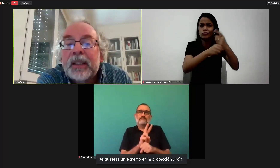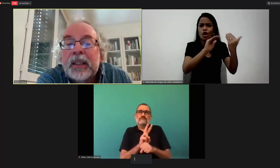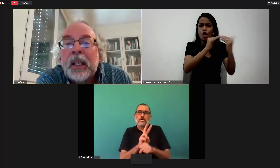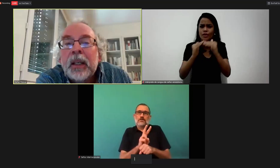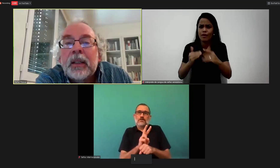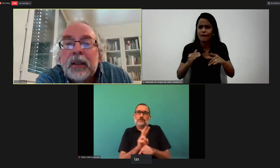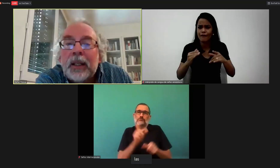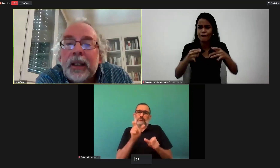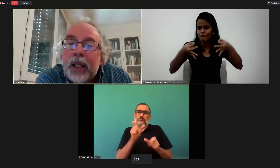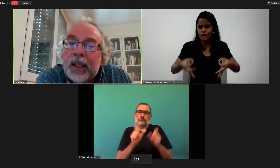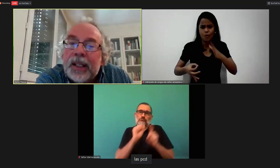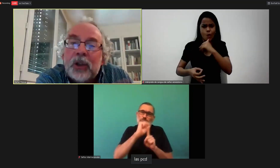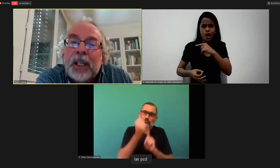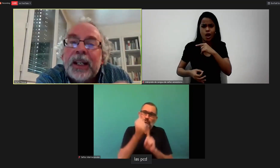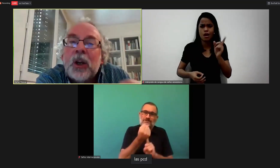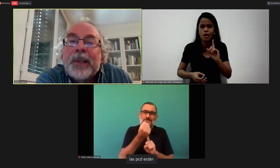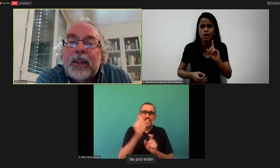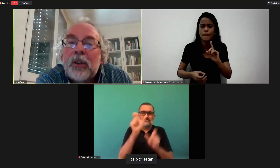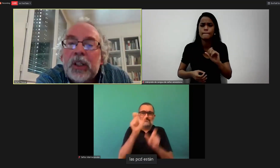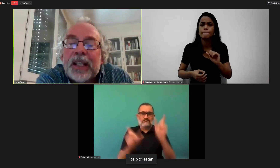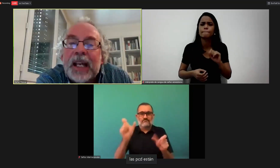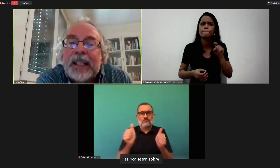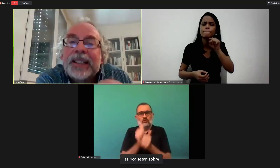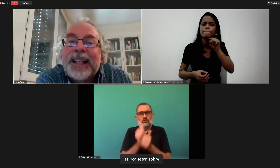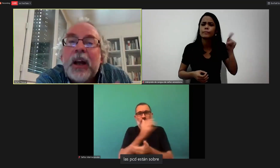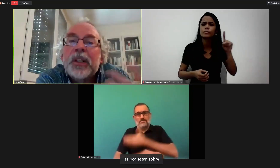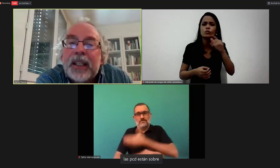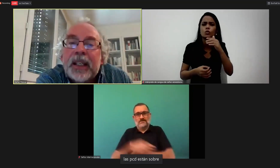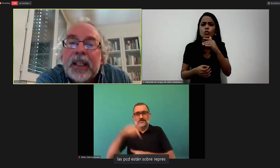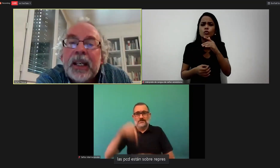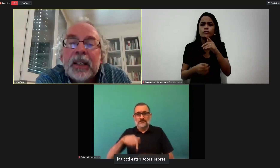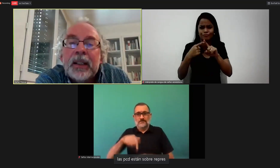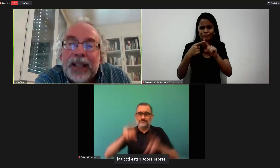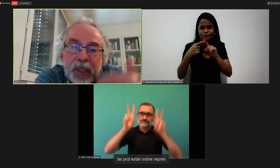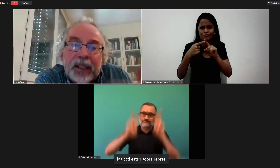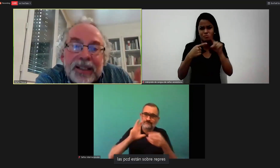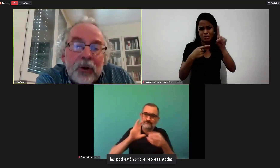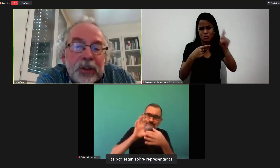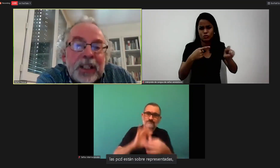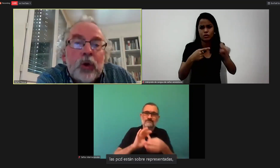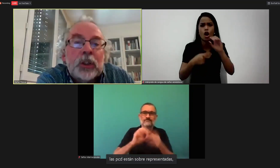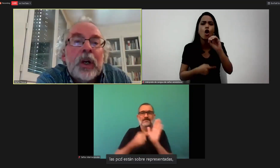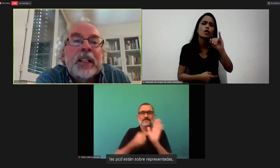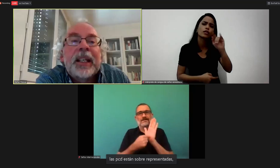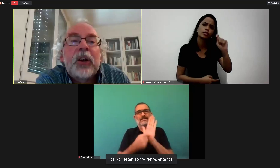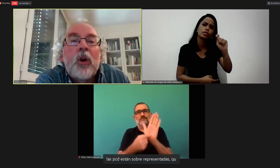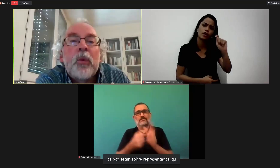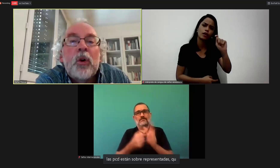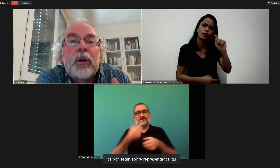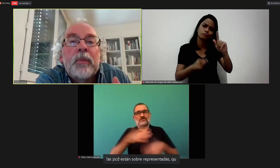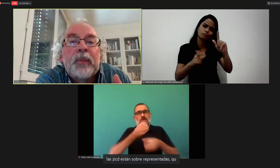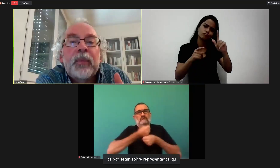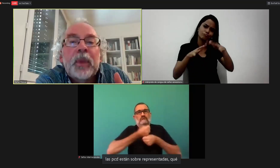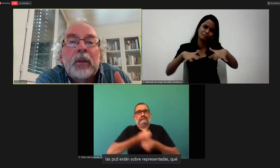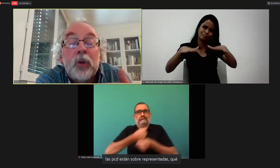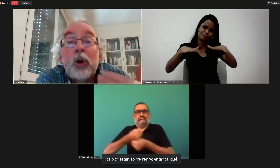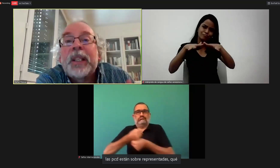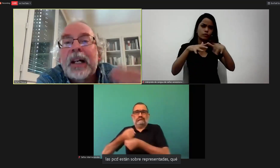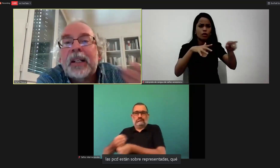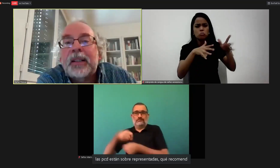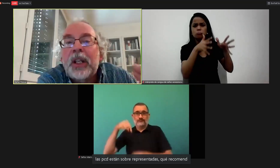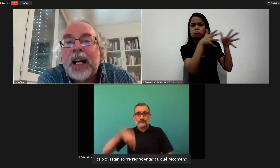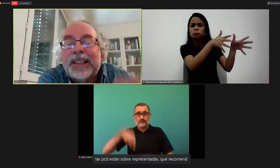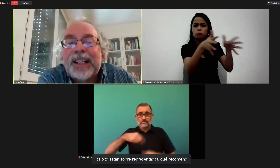mencionado antes. ¿Qué recomendaciones hay desde la OIT también en este contexto actual de cómo